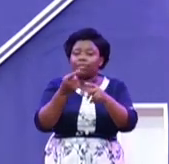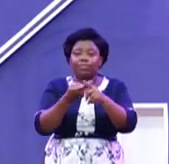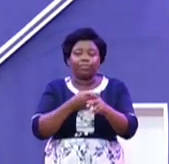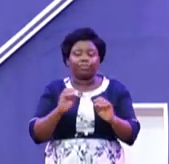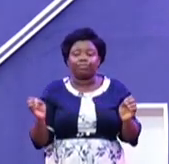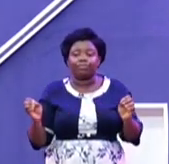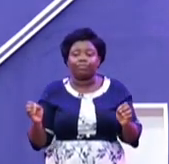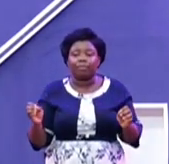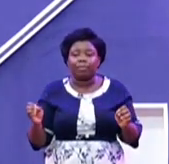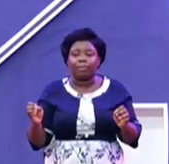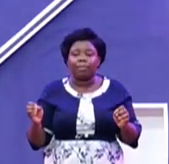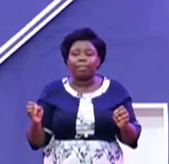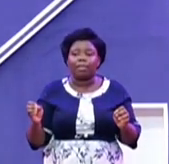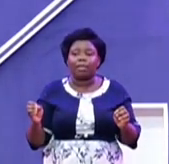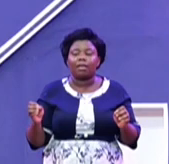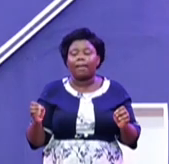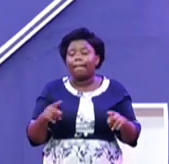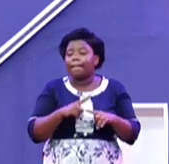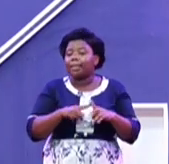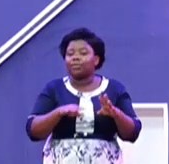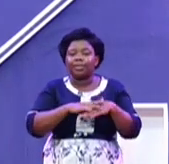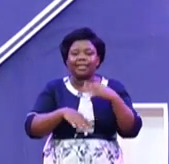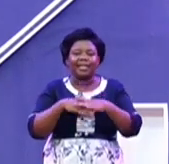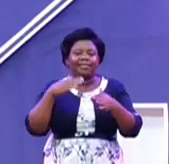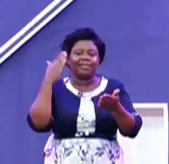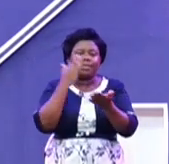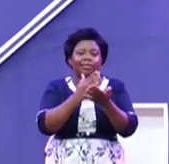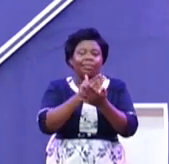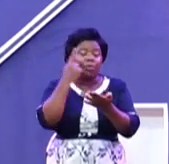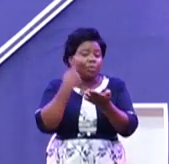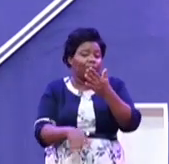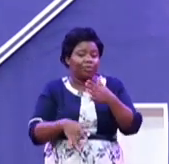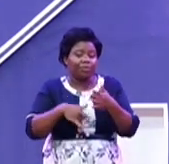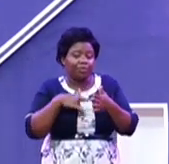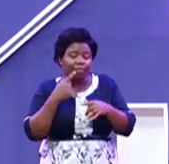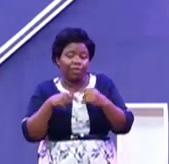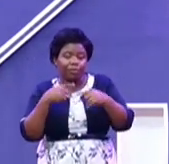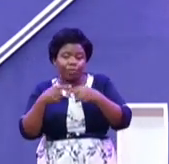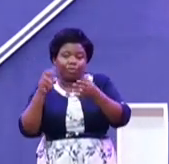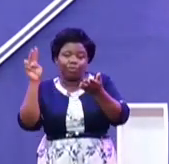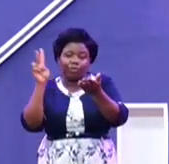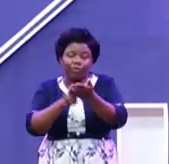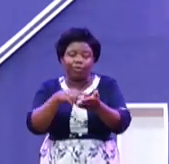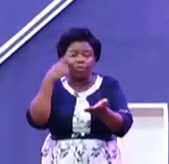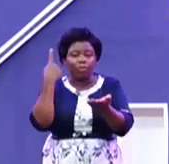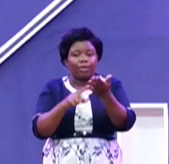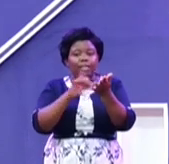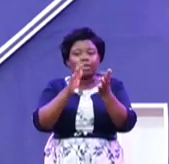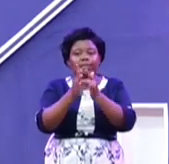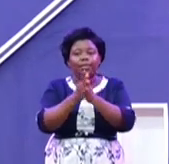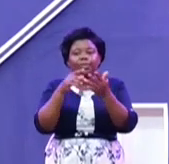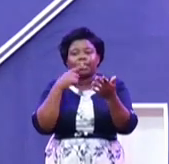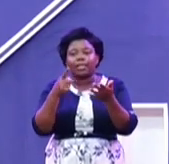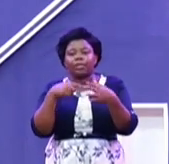tekiggala gundi gwe gy'owulidde okusalawo okwo ffe tusigala tunyweza ensonga ya bayibuli nga